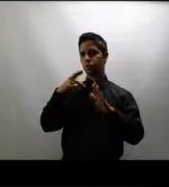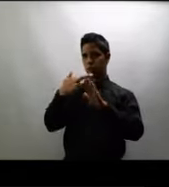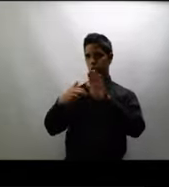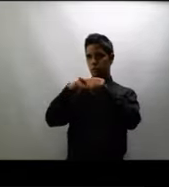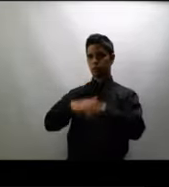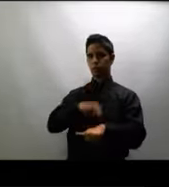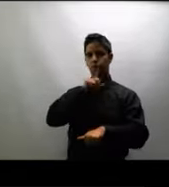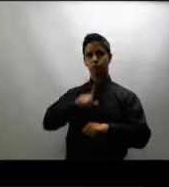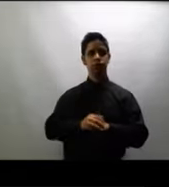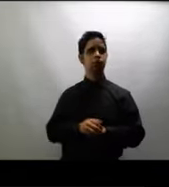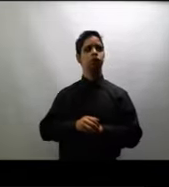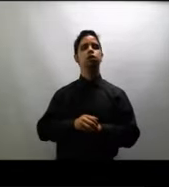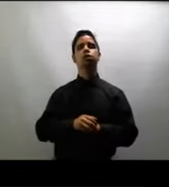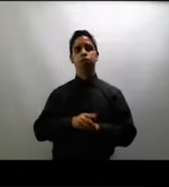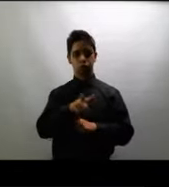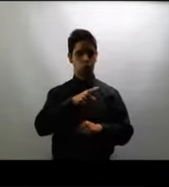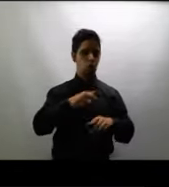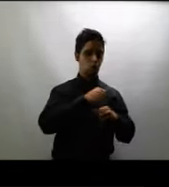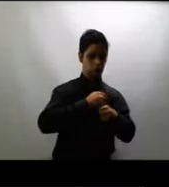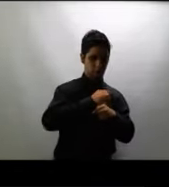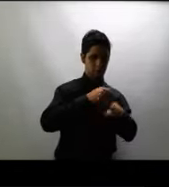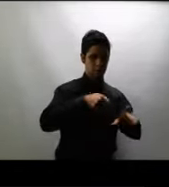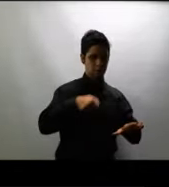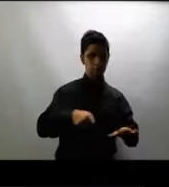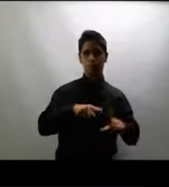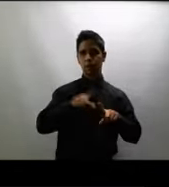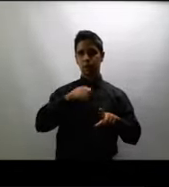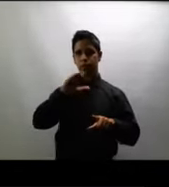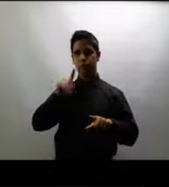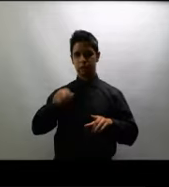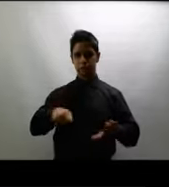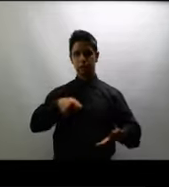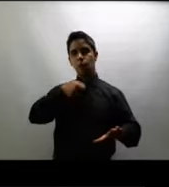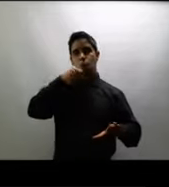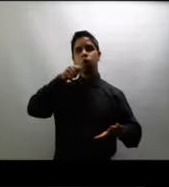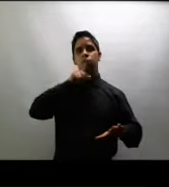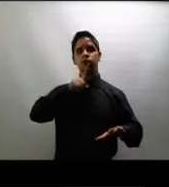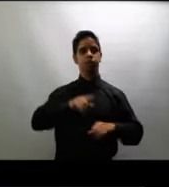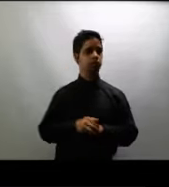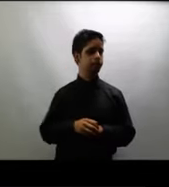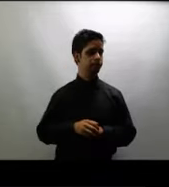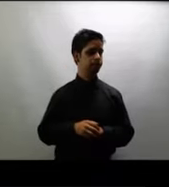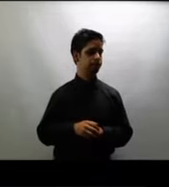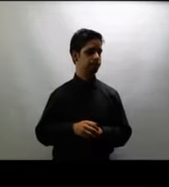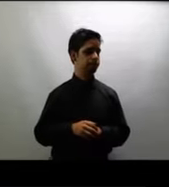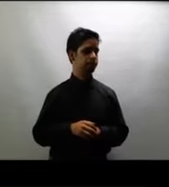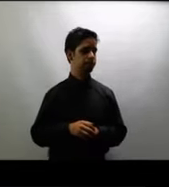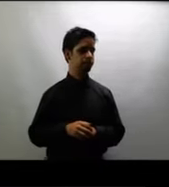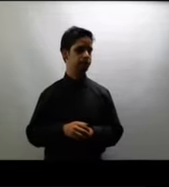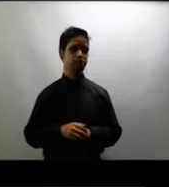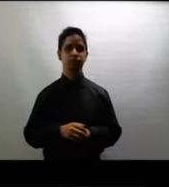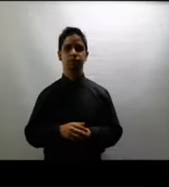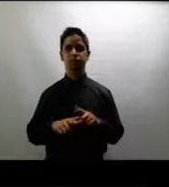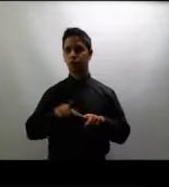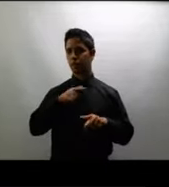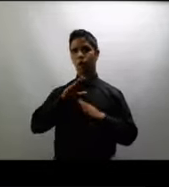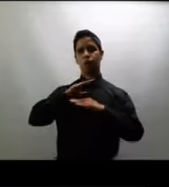las instrucciones, que dice que hay que poner su cafecito para escuchar el CD. Te la vas a gozar ahora con los amigos de Fruteri. Espectacular.